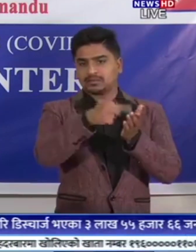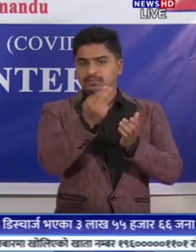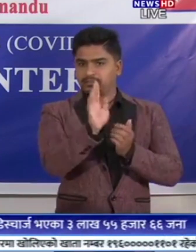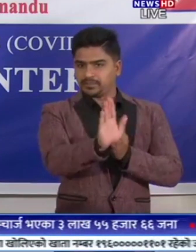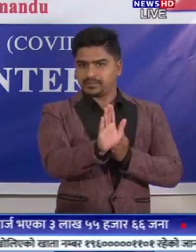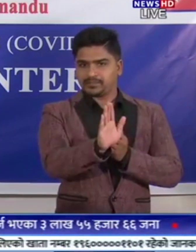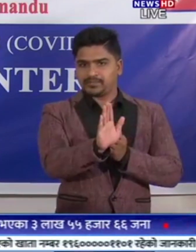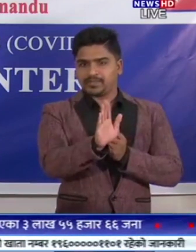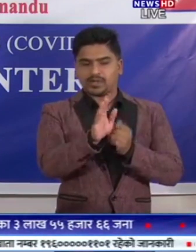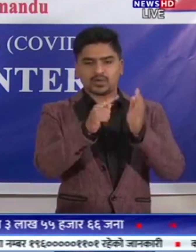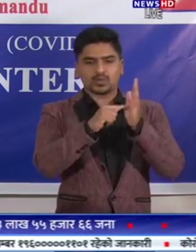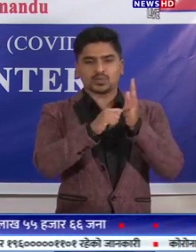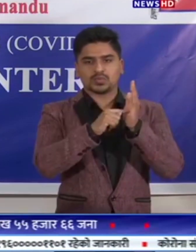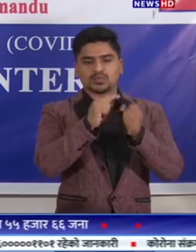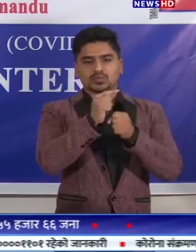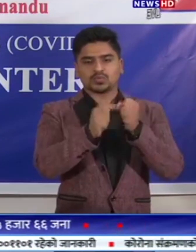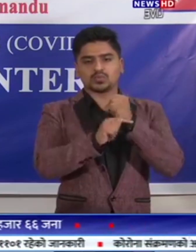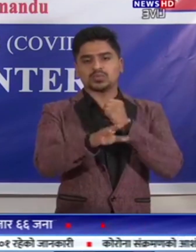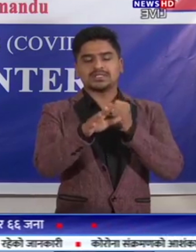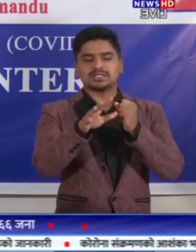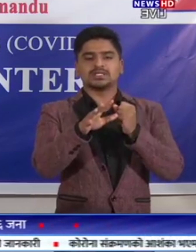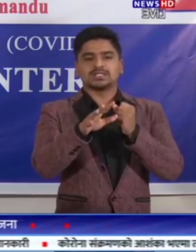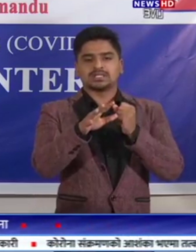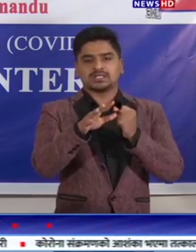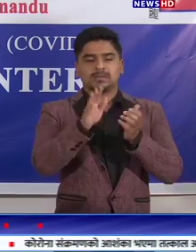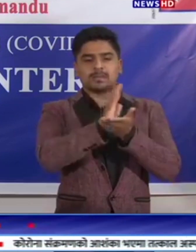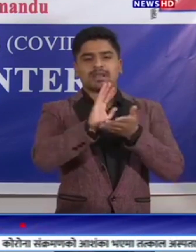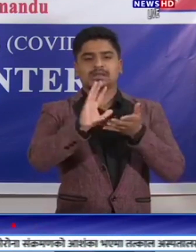छा, अपको कोशी को, कोशी अस्पताल मा, विराटन